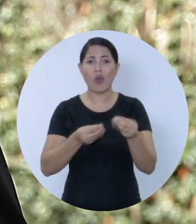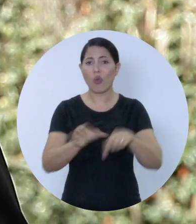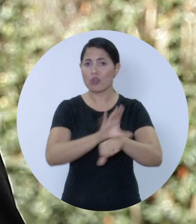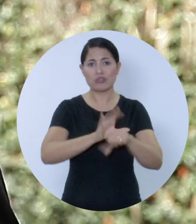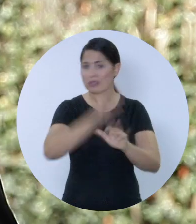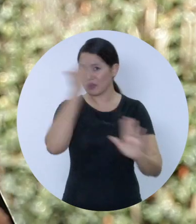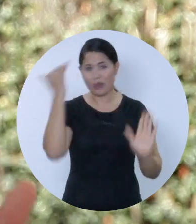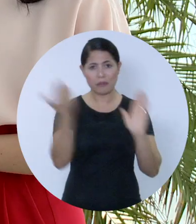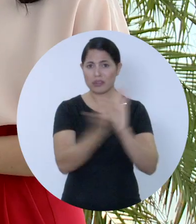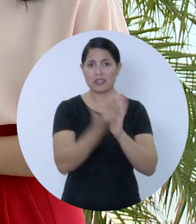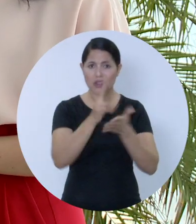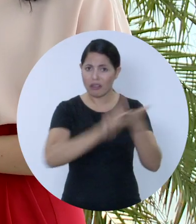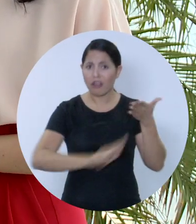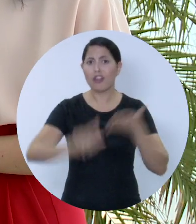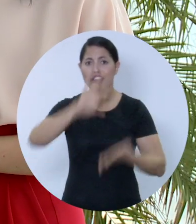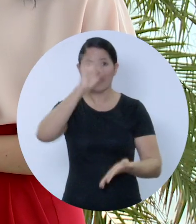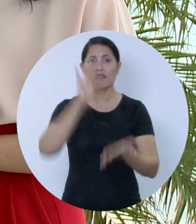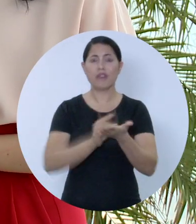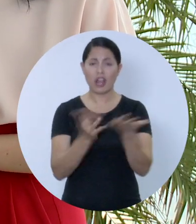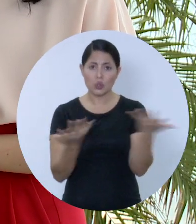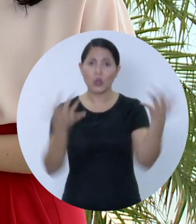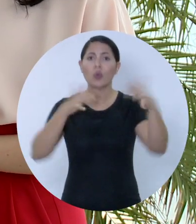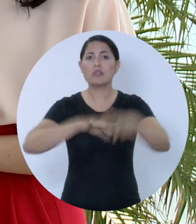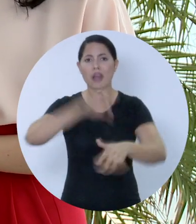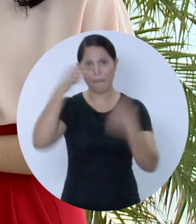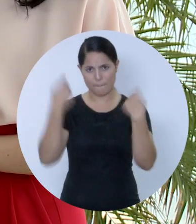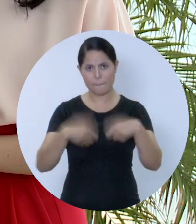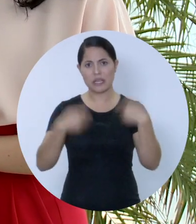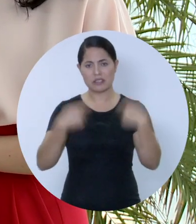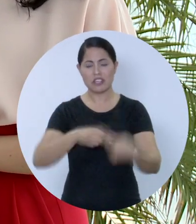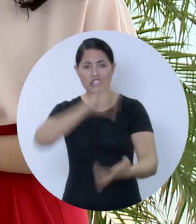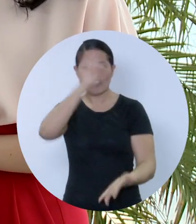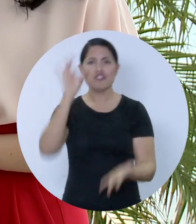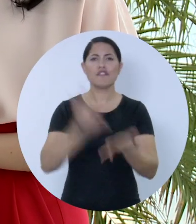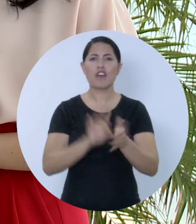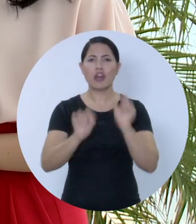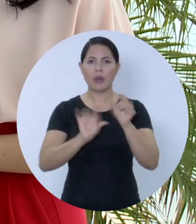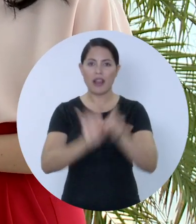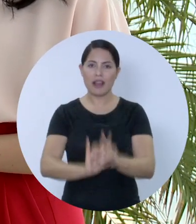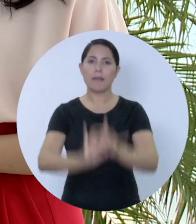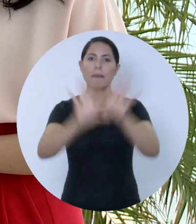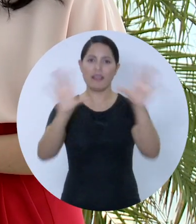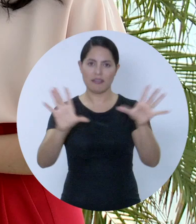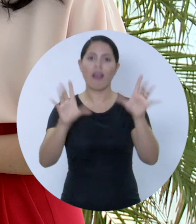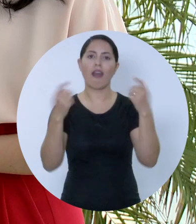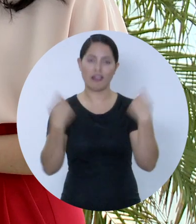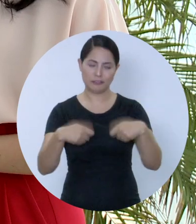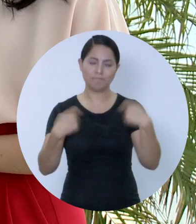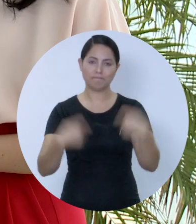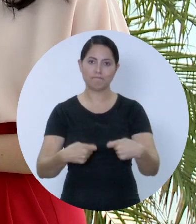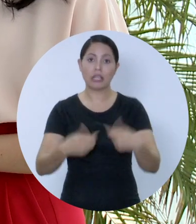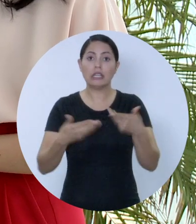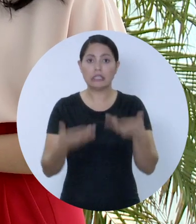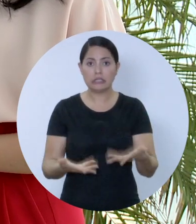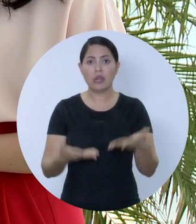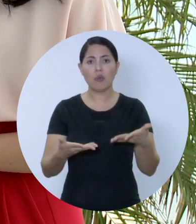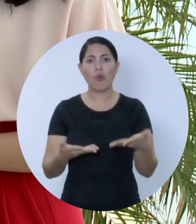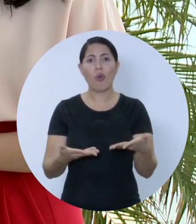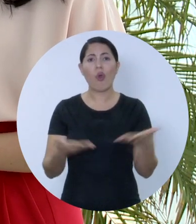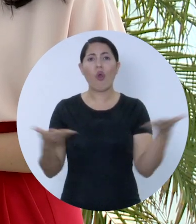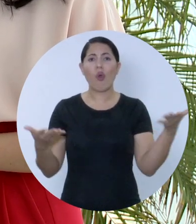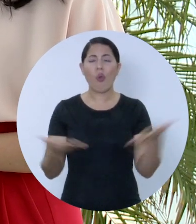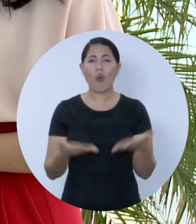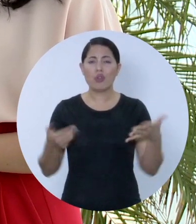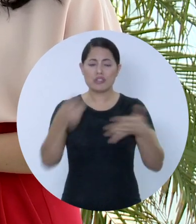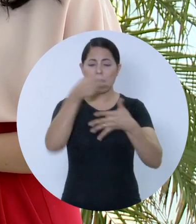não se promover o que quer a Constituição, o que quer a Convenção da ONU, que é a sua efetiva inclusão, que é a sua efetiva autonomia, a sua efetiva independência.